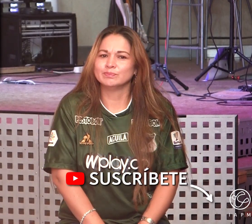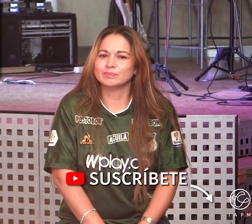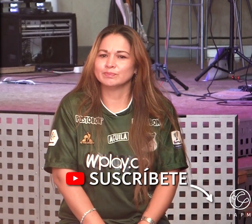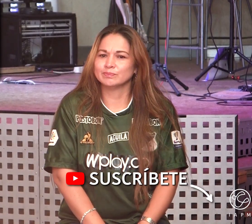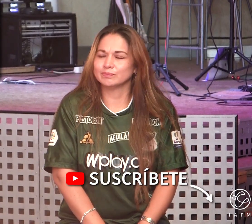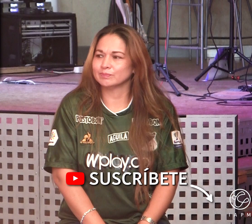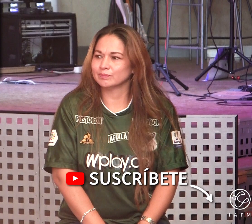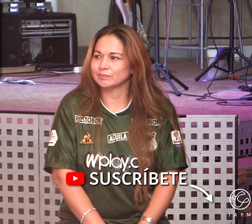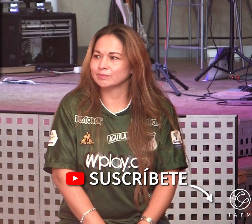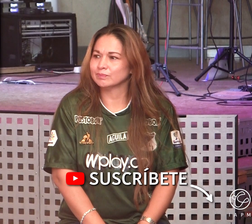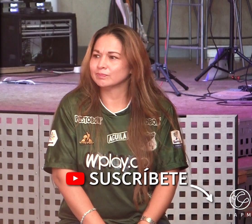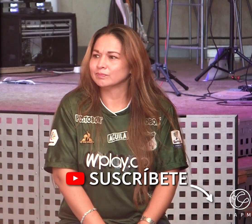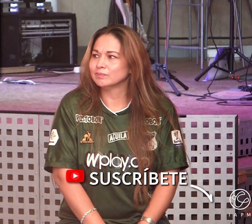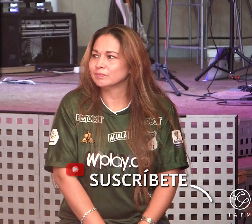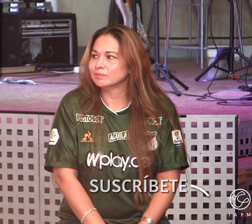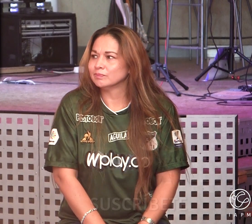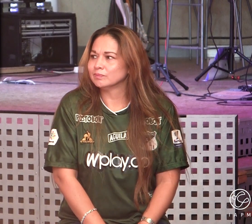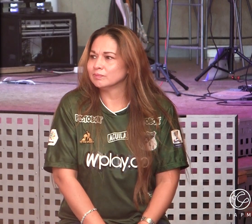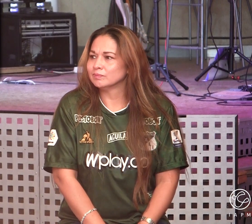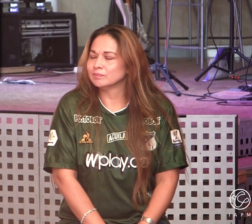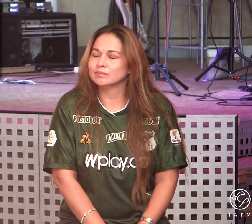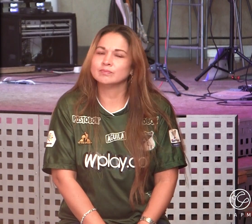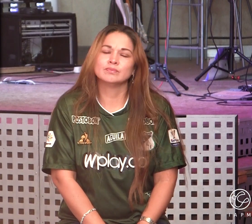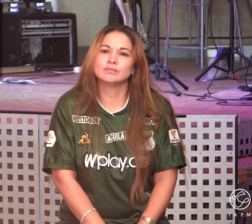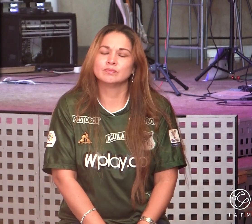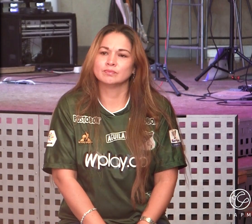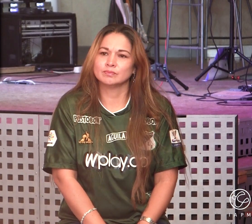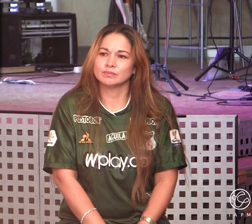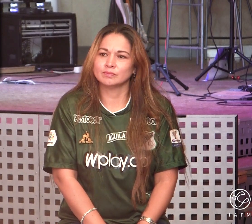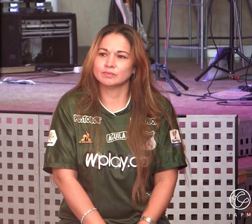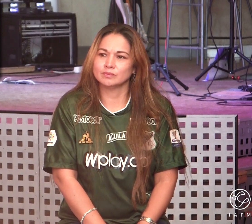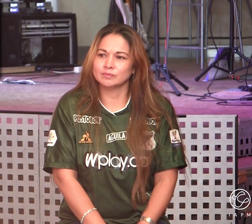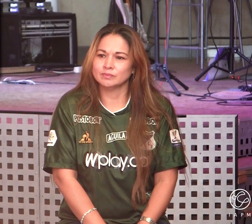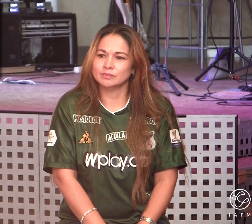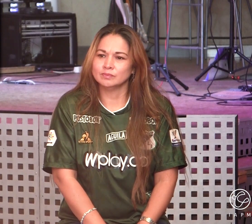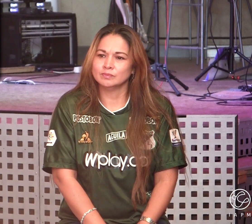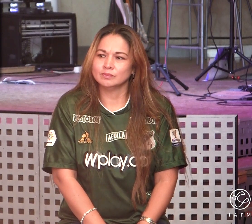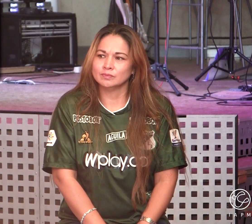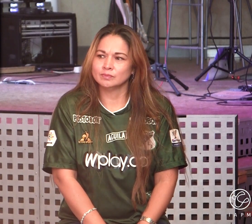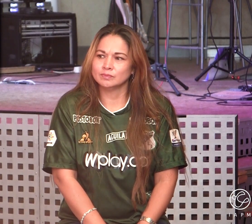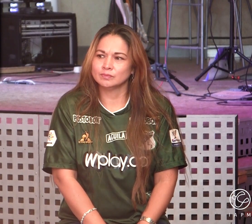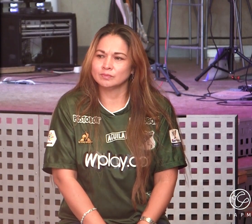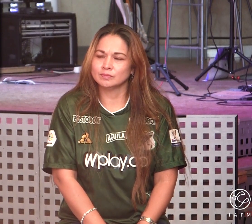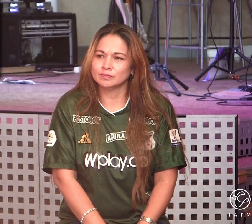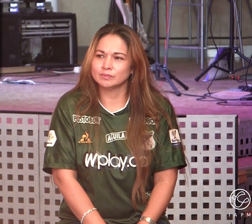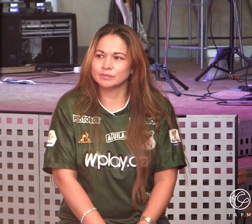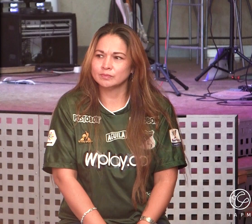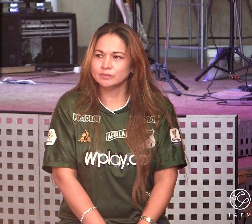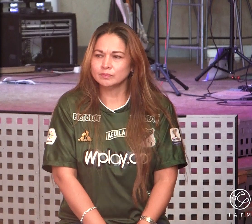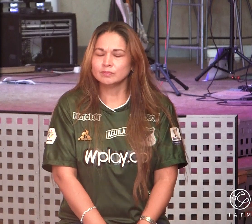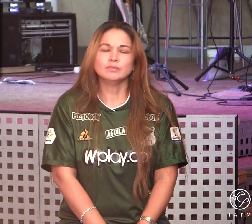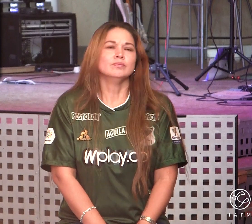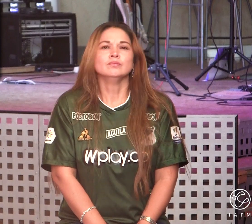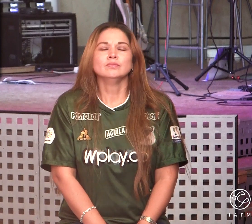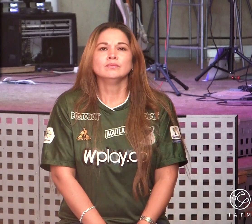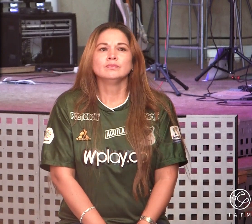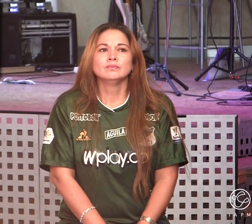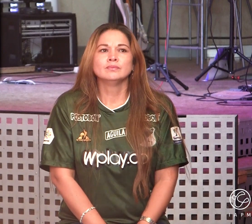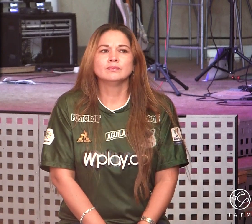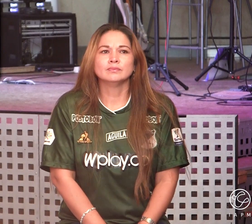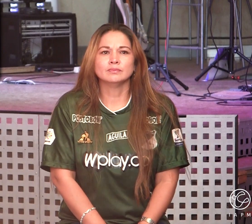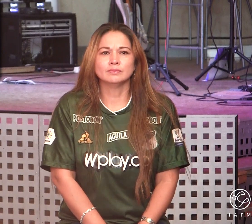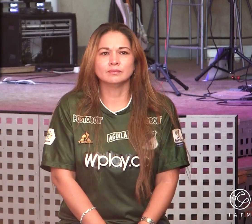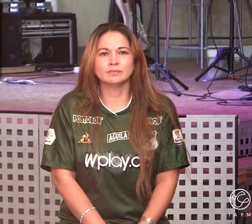no permitía que Dios simplemente le diera una palmadita en el hombro y le dijera, un error cualquiera lo comete, o un error de recién creado,